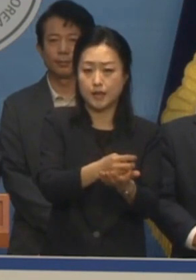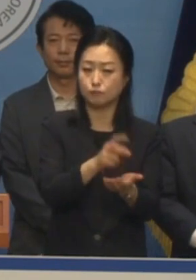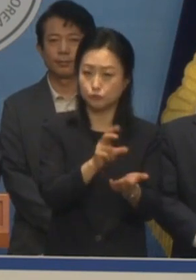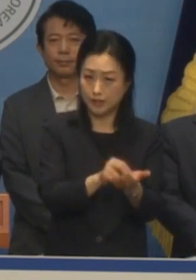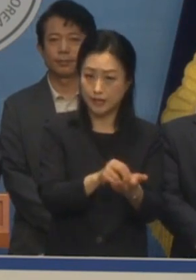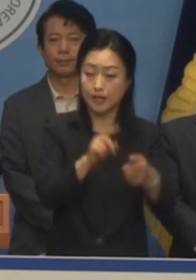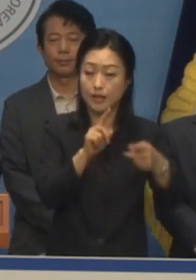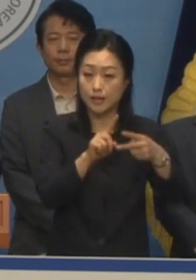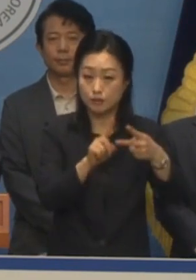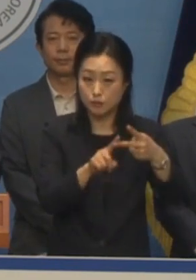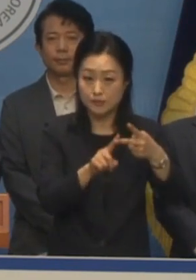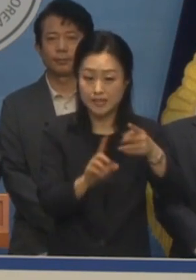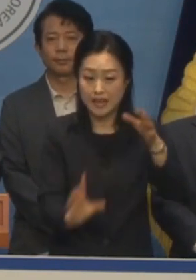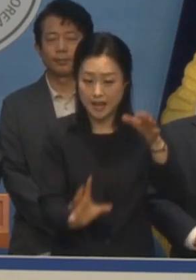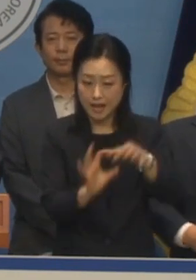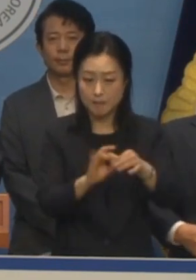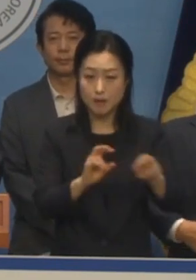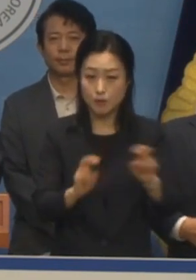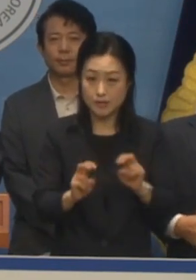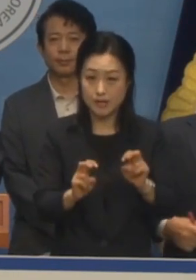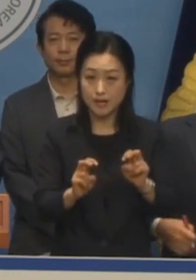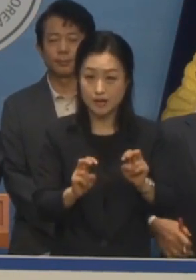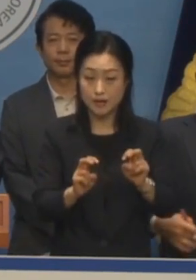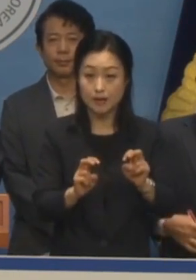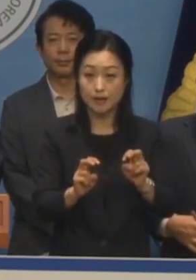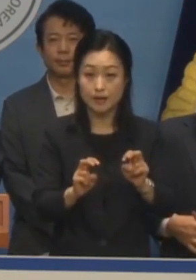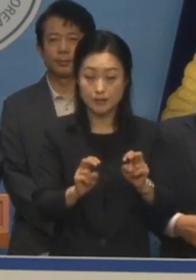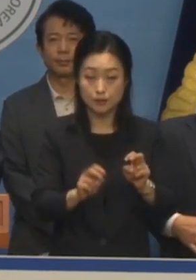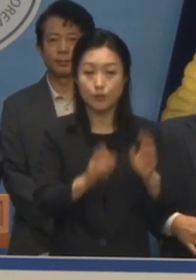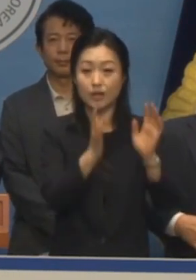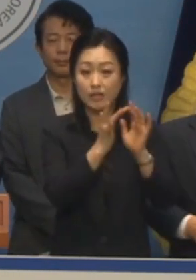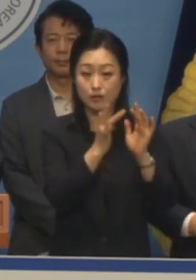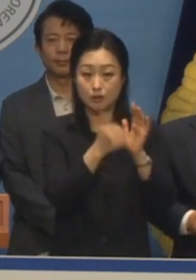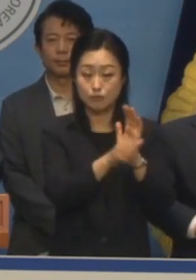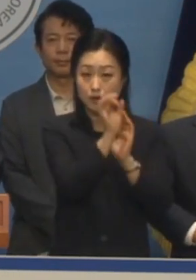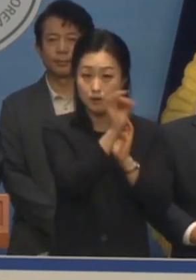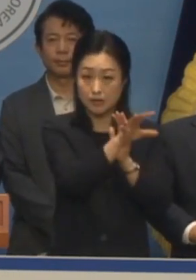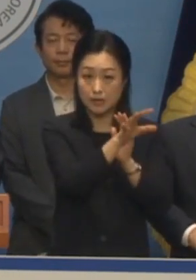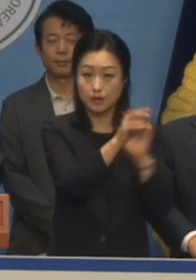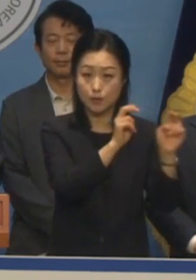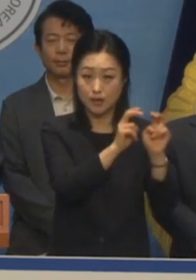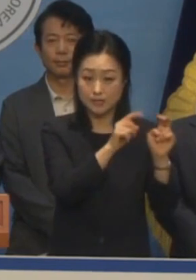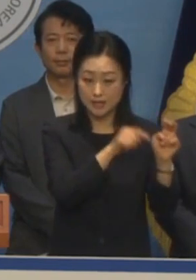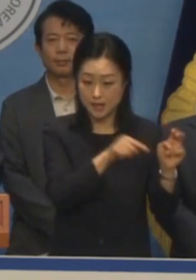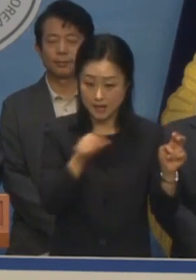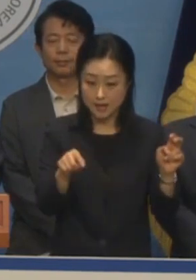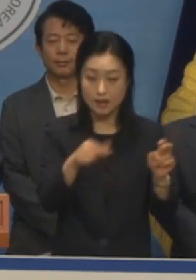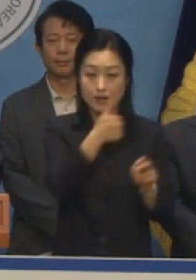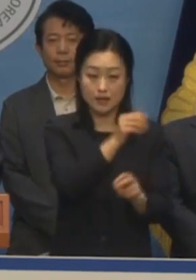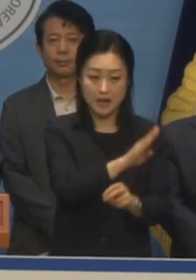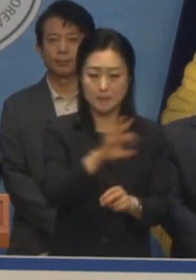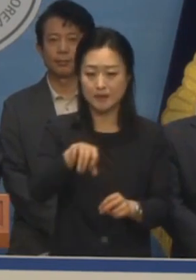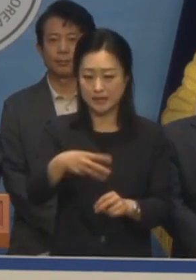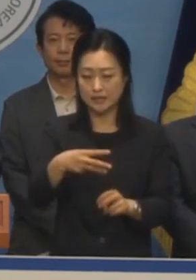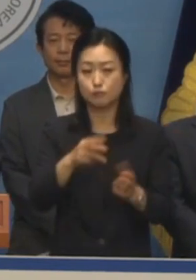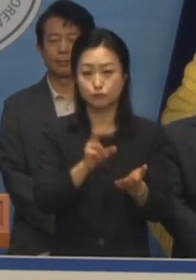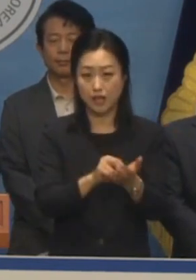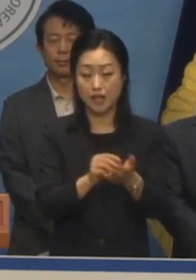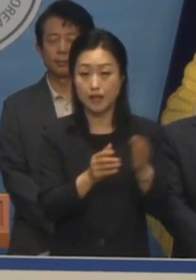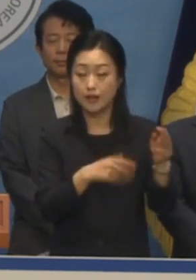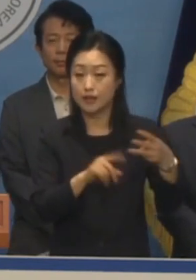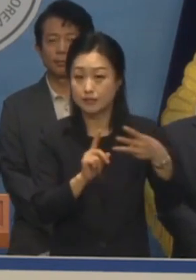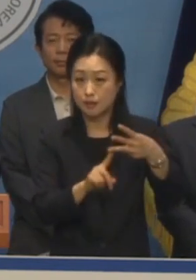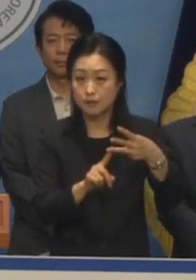번째는 특히 가맹점과 온라인 플랫폼 사업자 관계에서의 공정성 확보를 하는 가불관계에 관련된 부분이 있고,